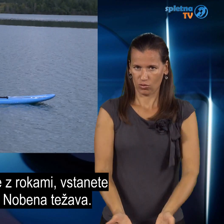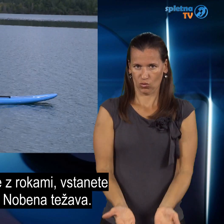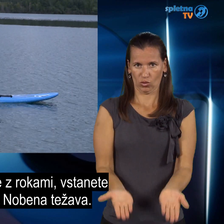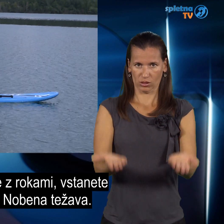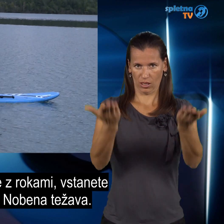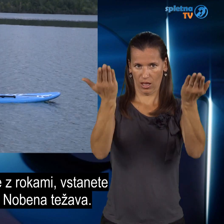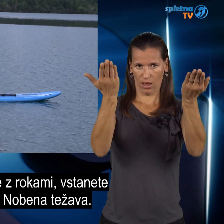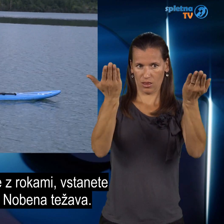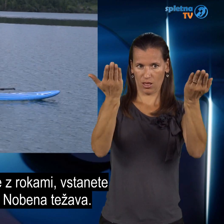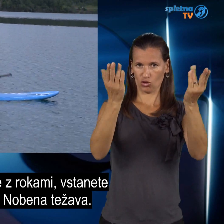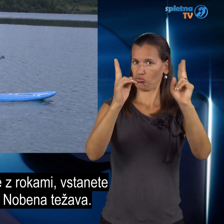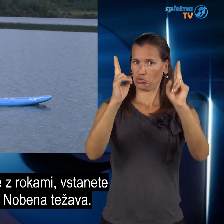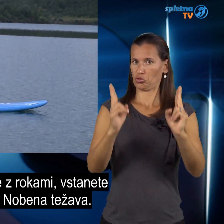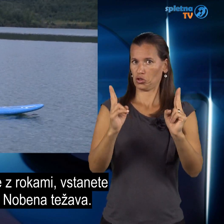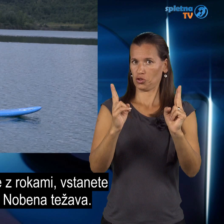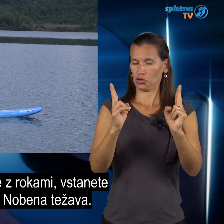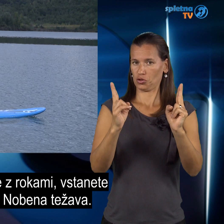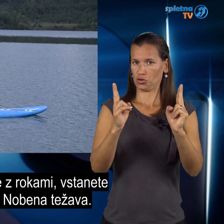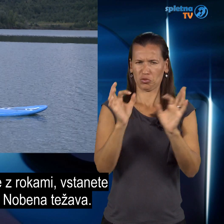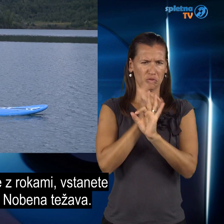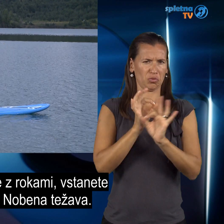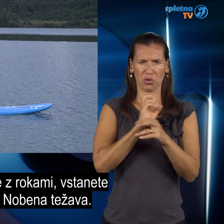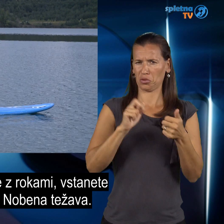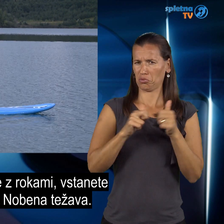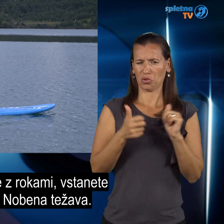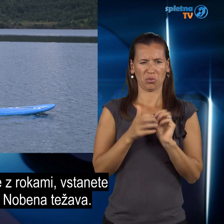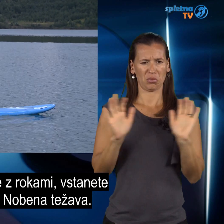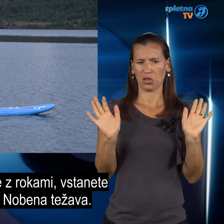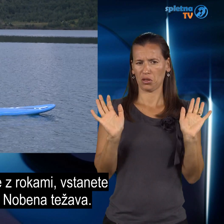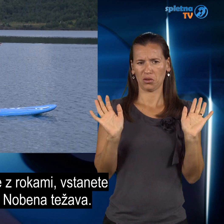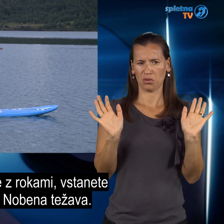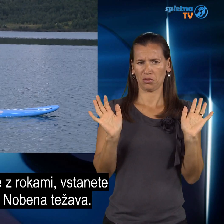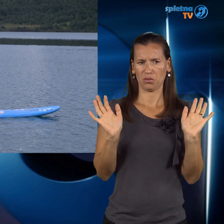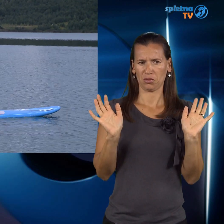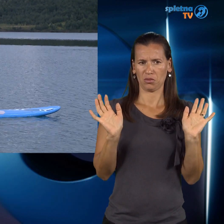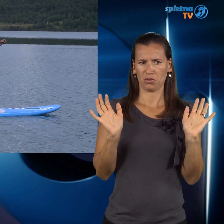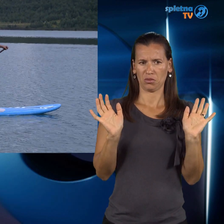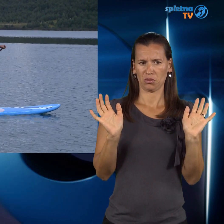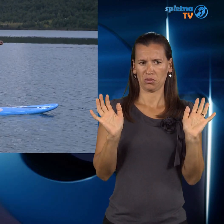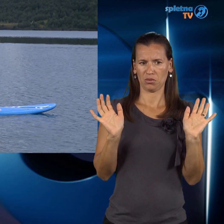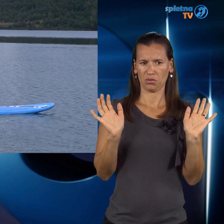rokami, vstaneš in stojiš. Noben problem.